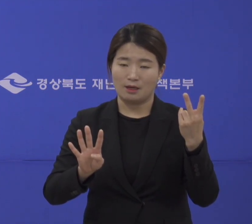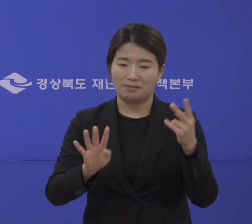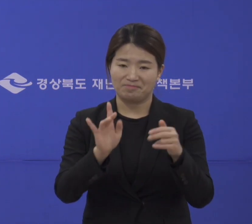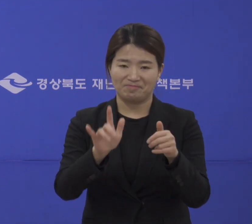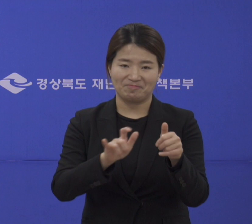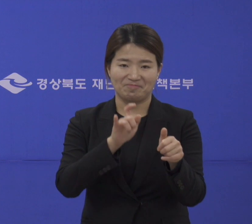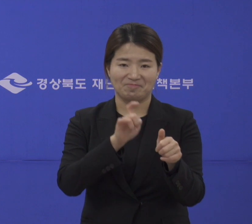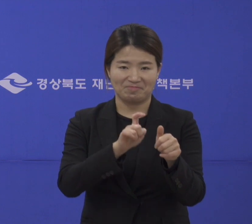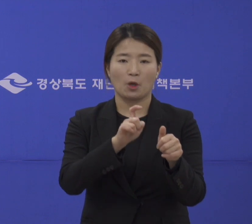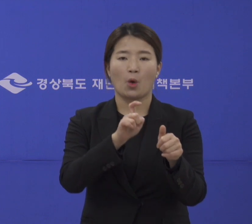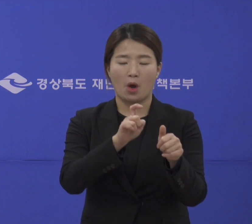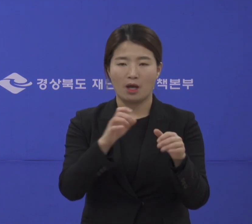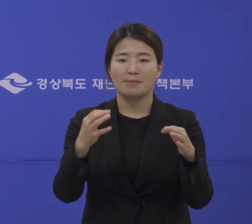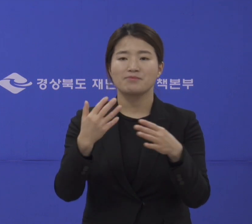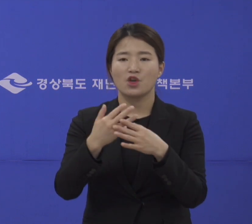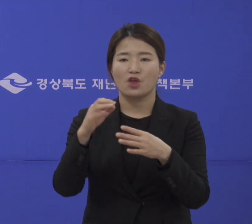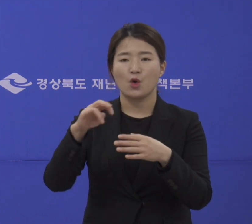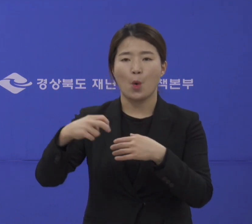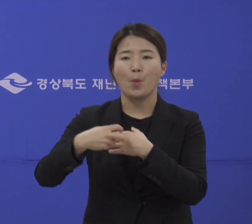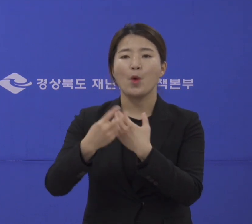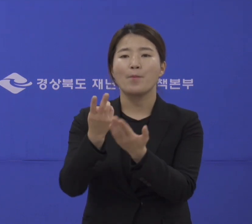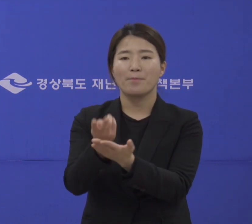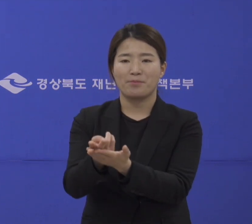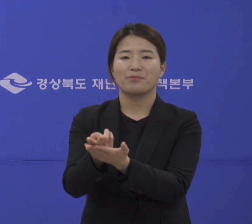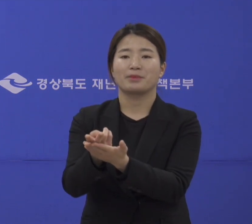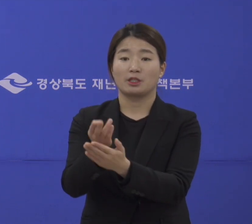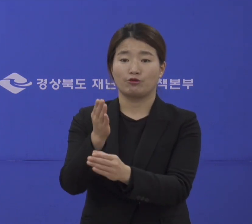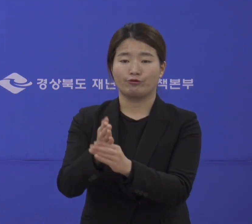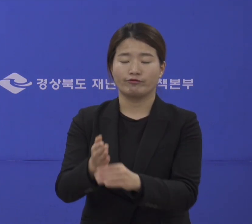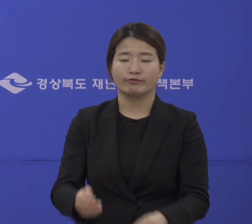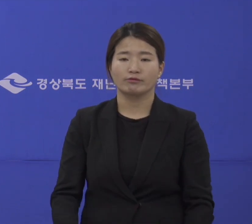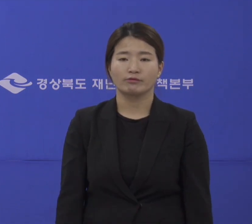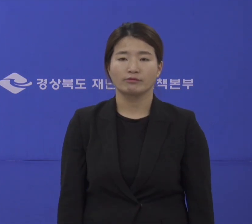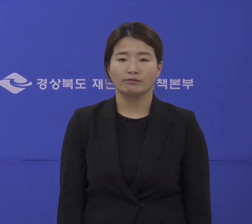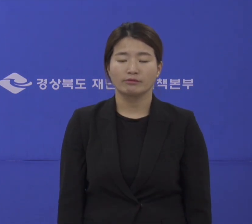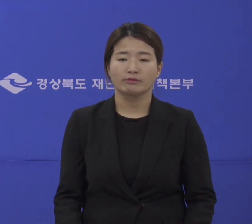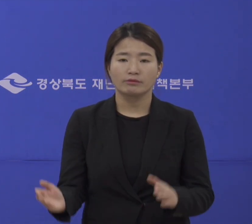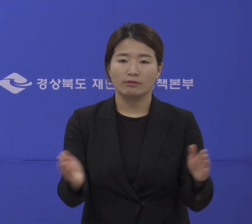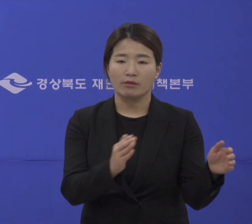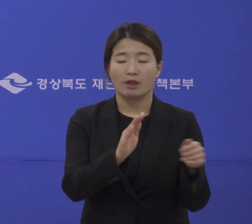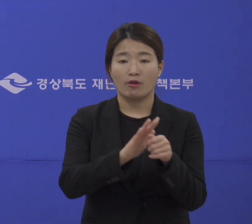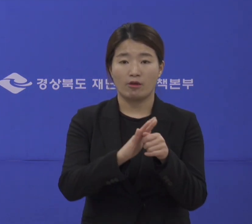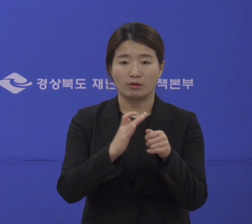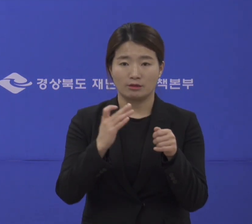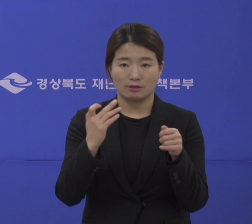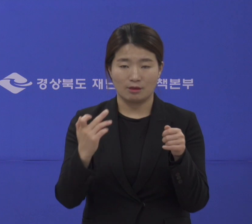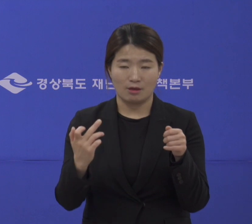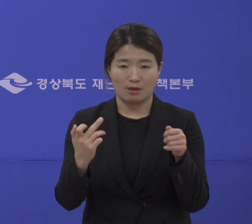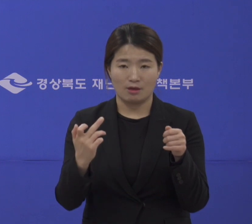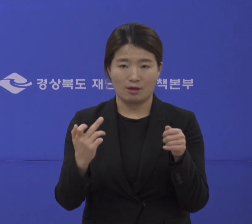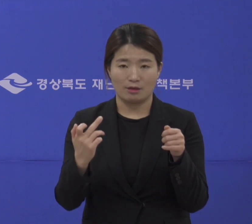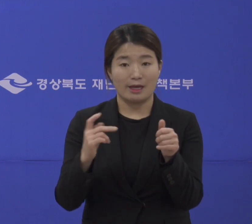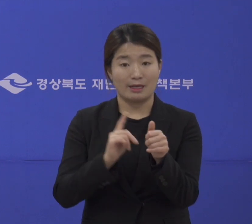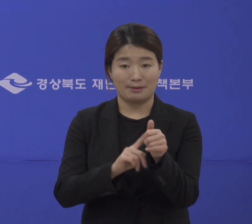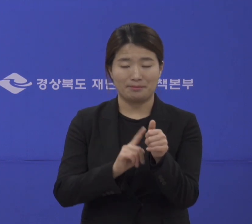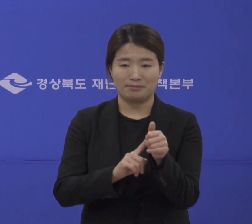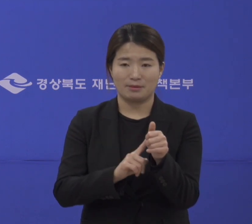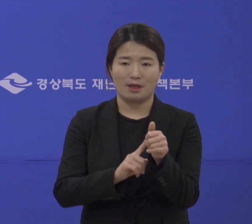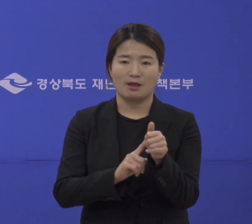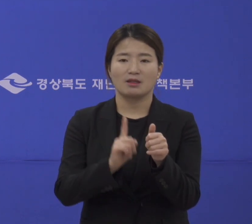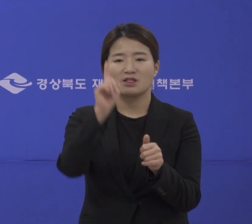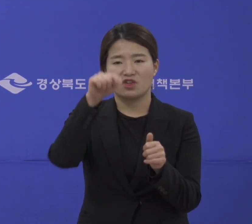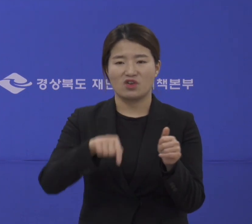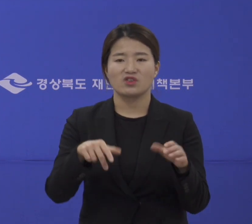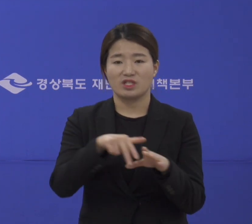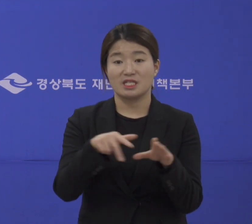양성 판정을 받아서 김천 오리원에 입원하고 계십니다. 또 경산에 이분도 맨 신천지